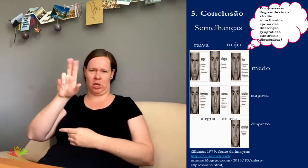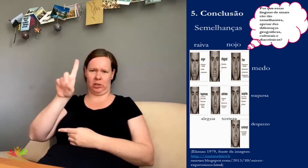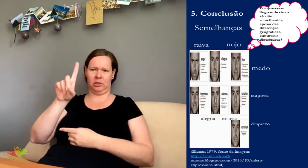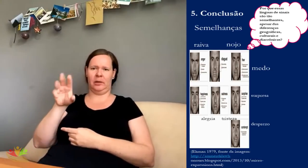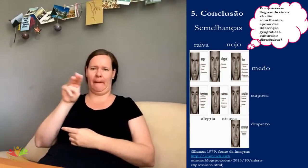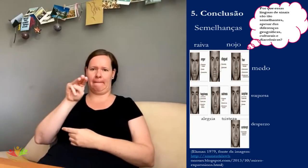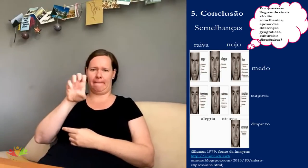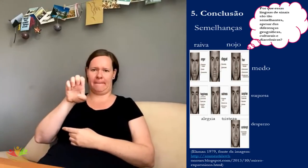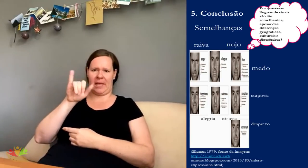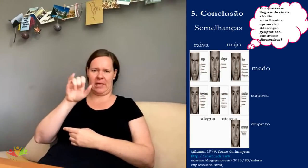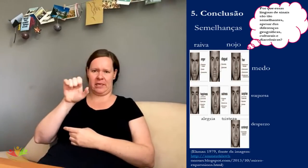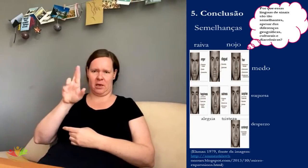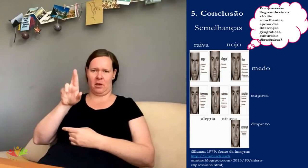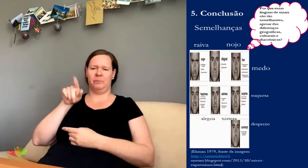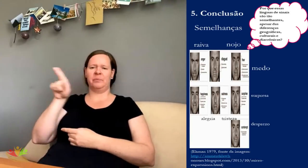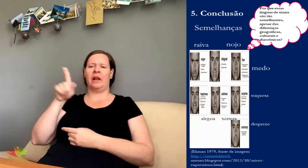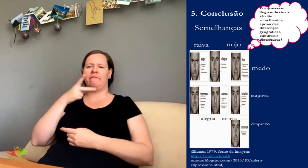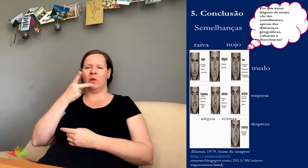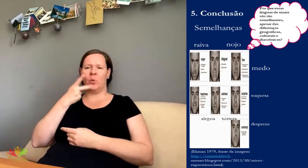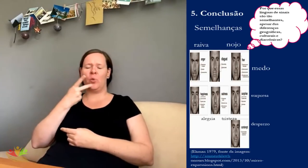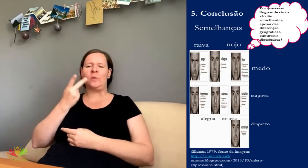utilizam essa expressão.